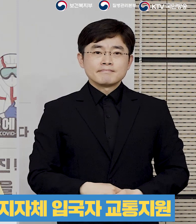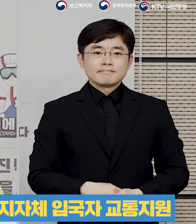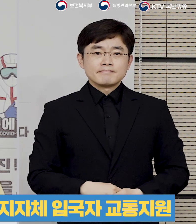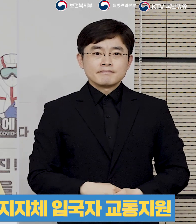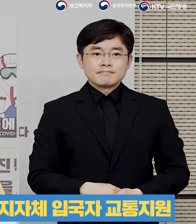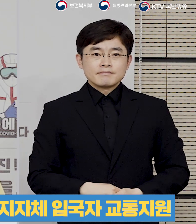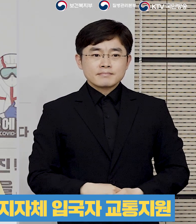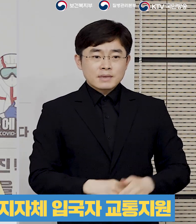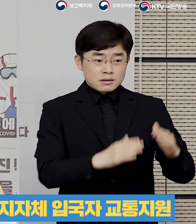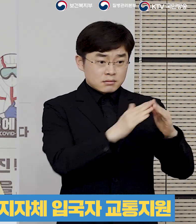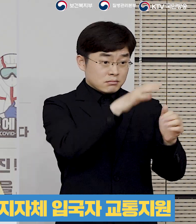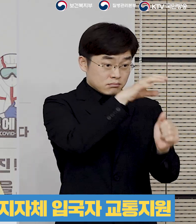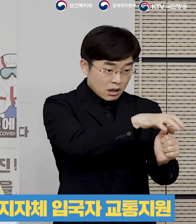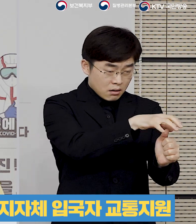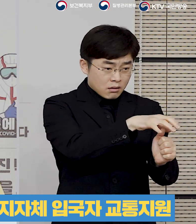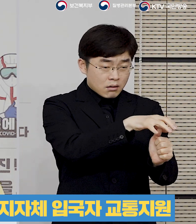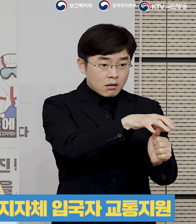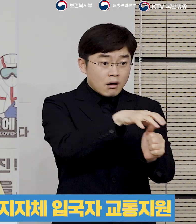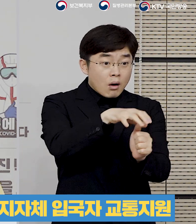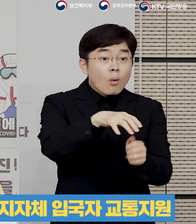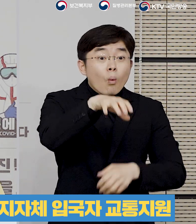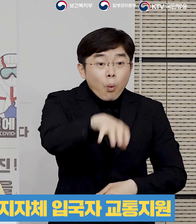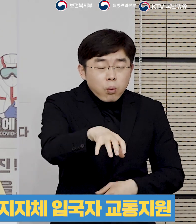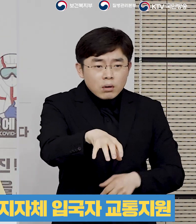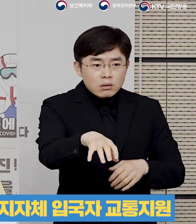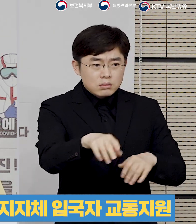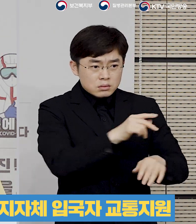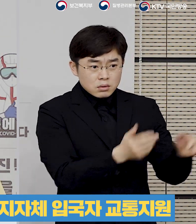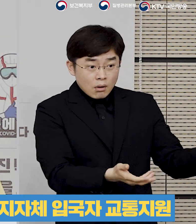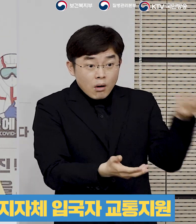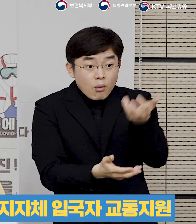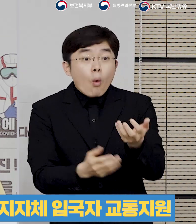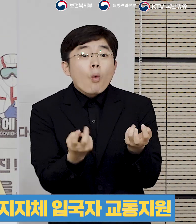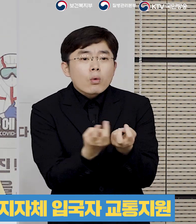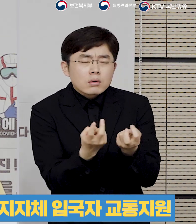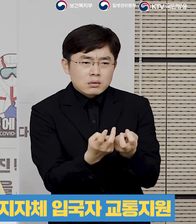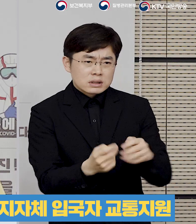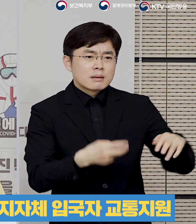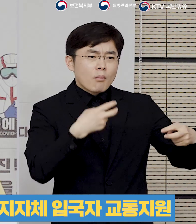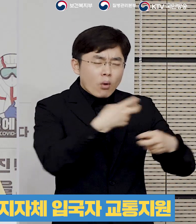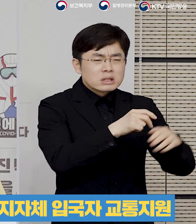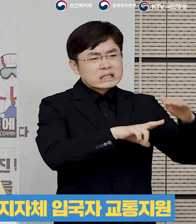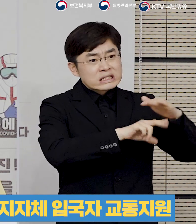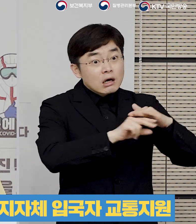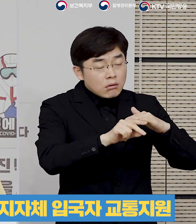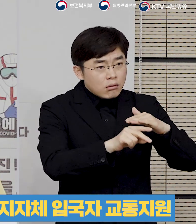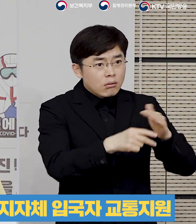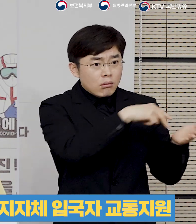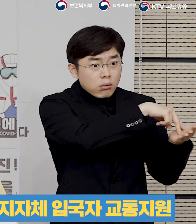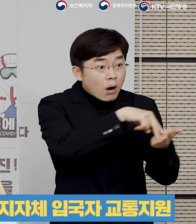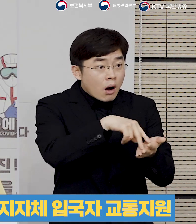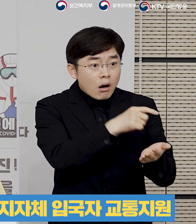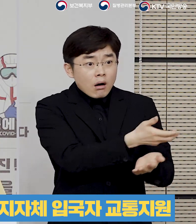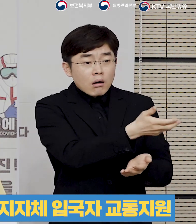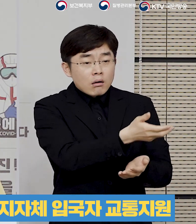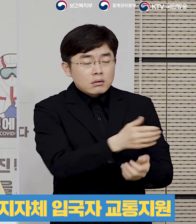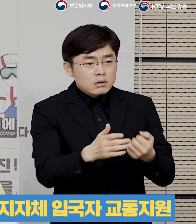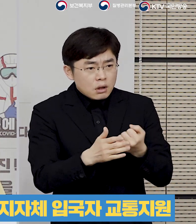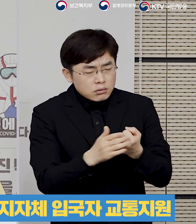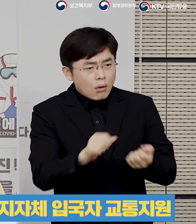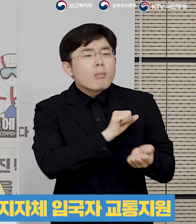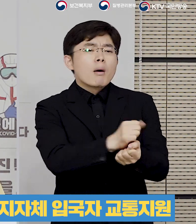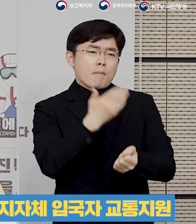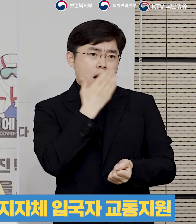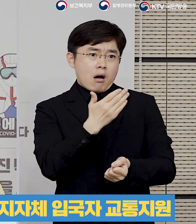시행하였습니다. 자가 격리 장소로 이동하는 과정에서 대중교통을 이용하면서 감염병을 전파할 우려가